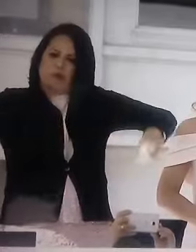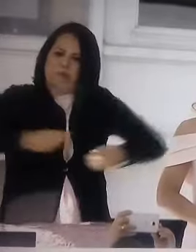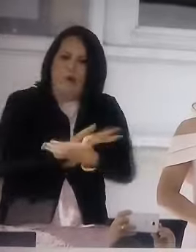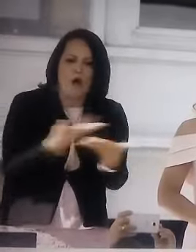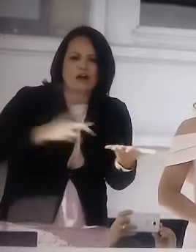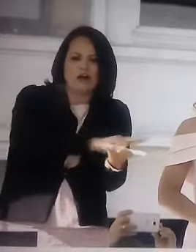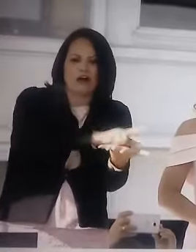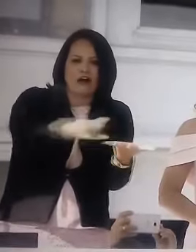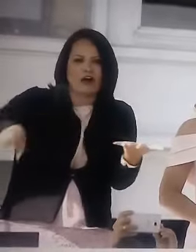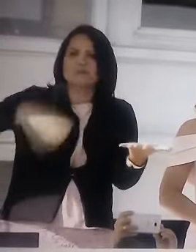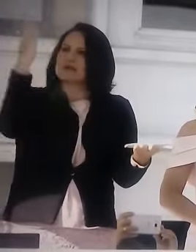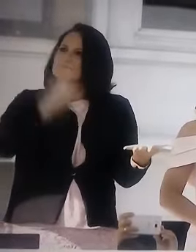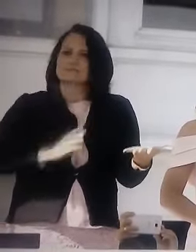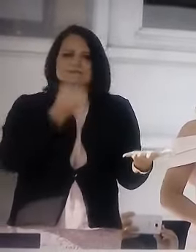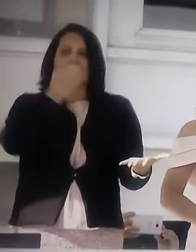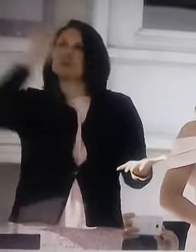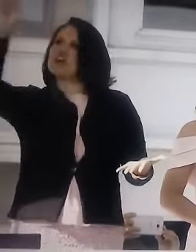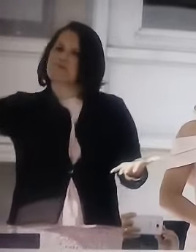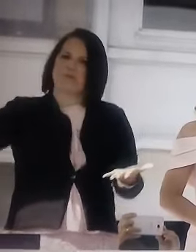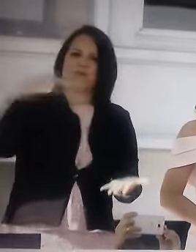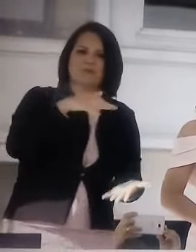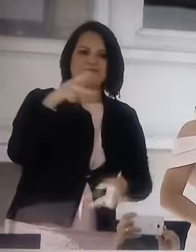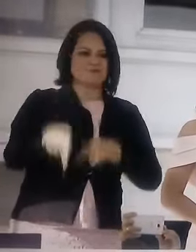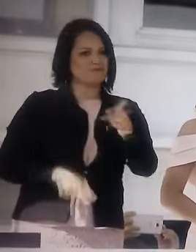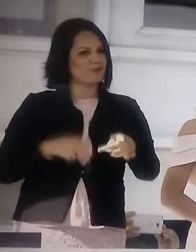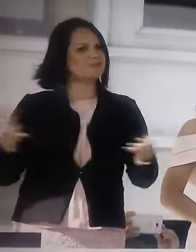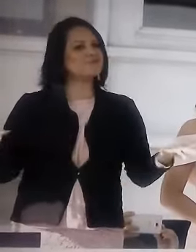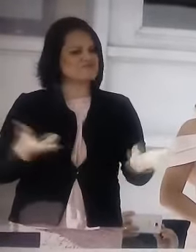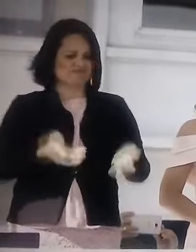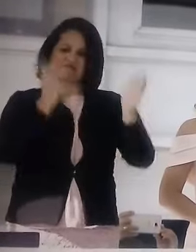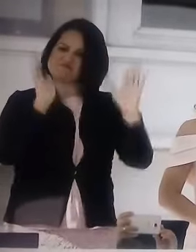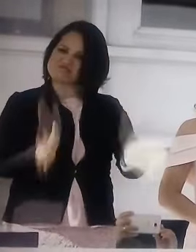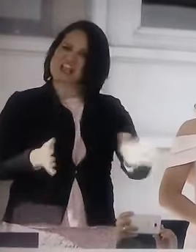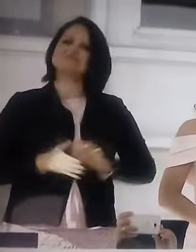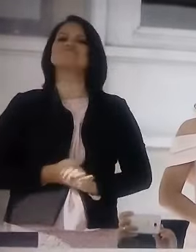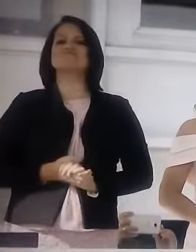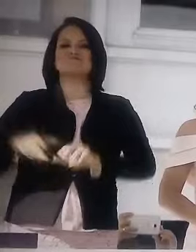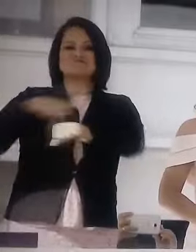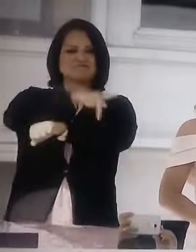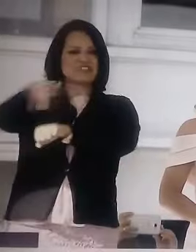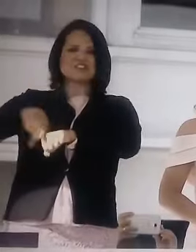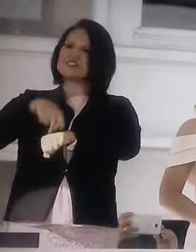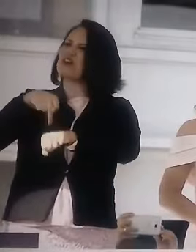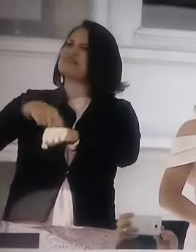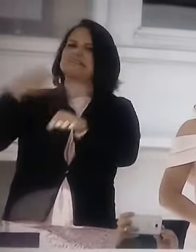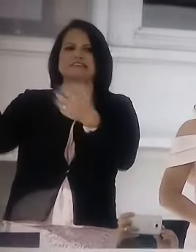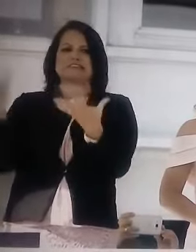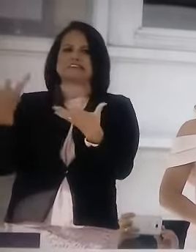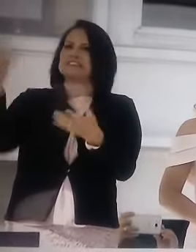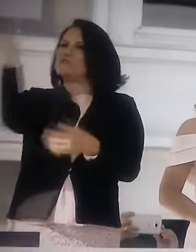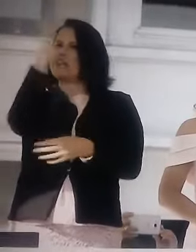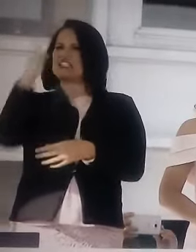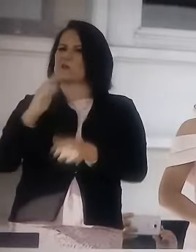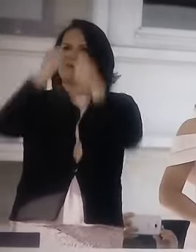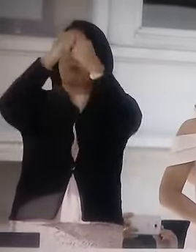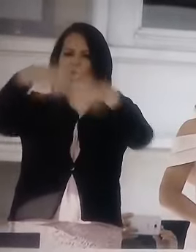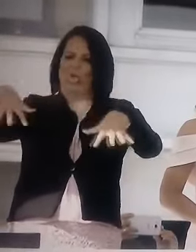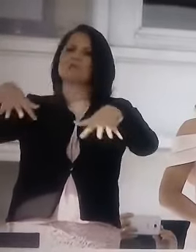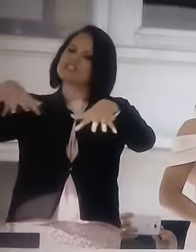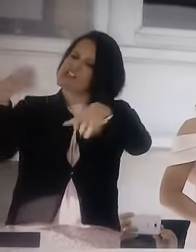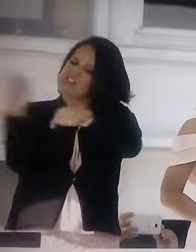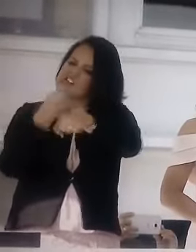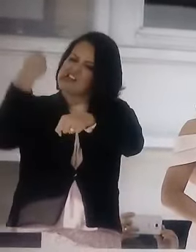abençoadas por Deus e por um povo brasileiro maravilhoso. Temos uma grande nação para reconstruir e isso faremos